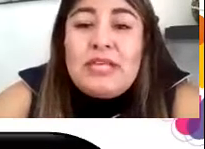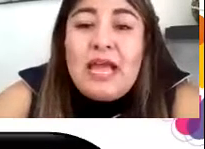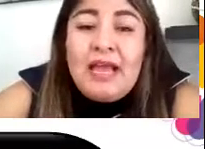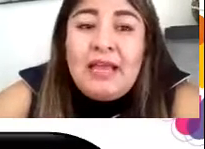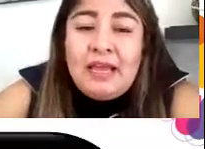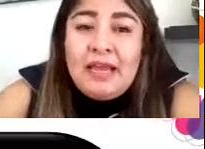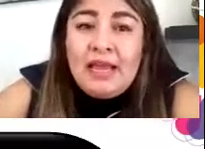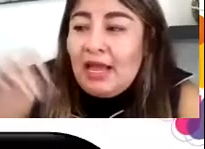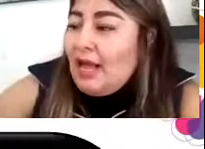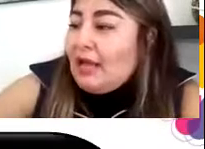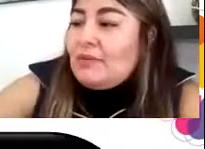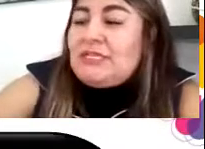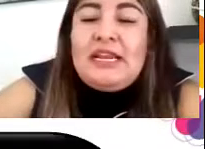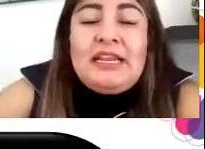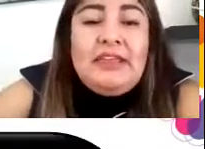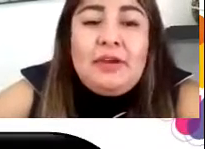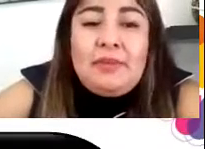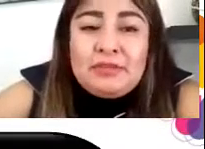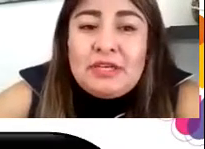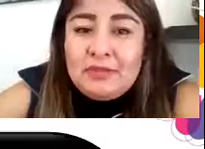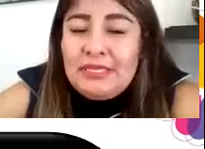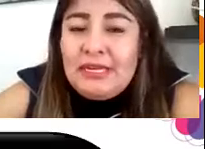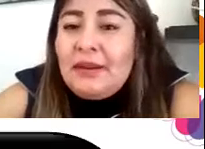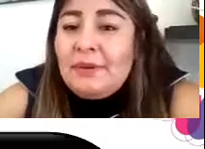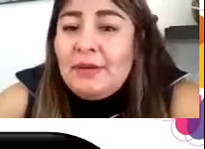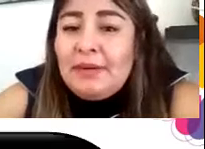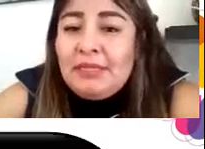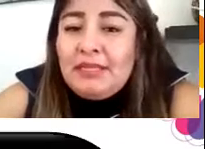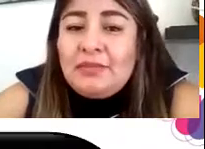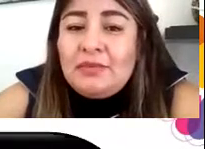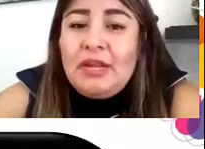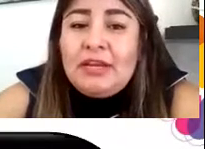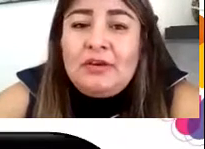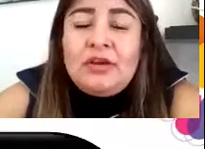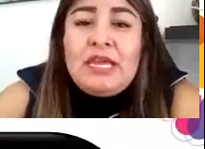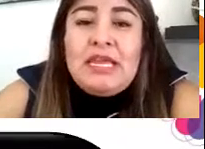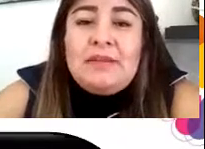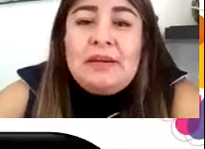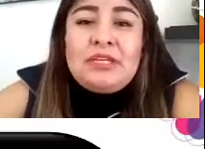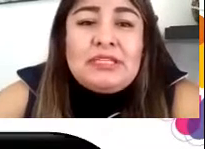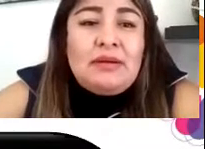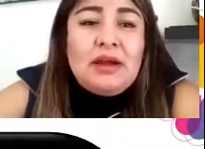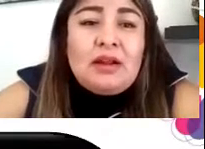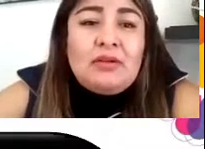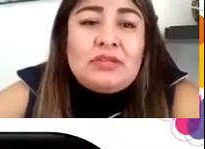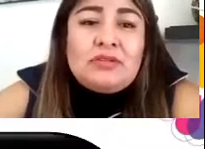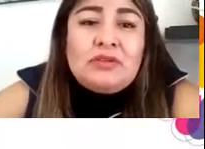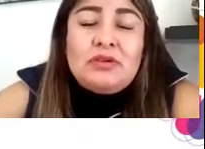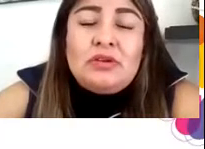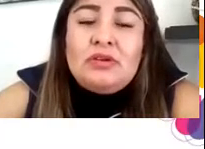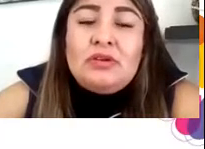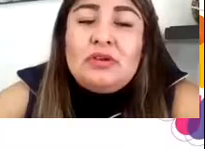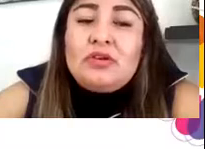vamos a comenzar. El día de hoy vamos a comenzar a ver la primera parte de vocabulario y vamos a trabajar lo que son